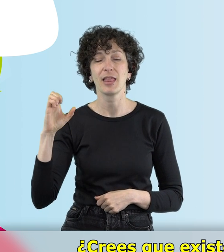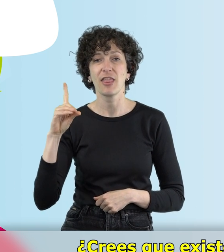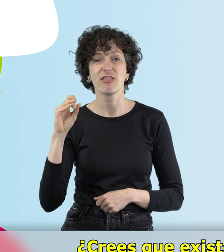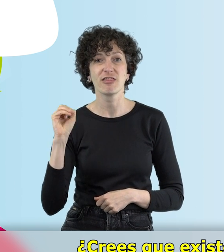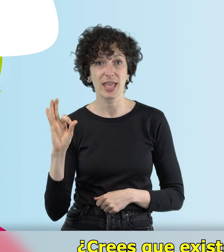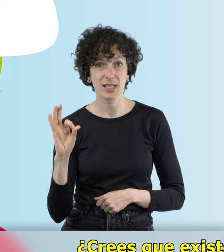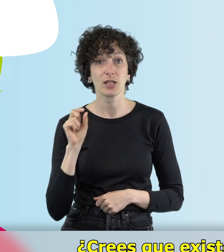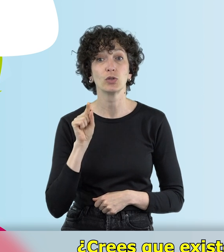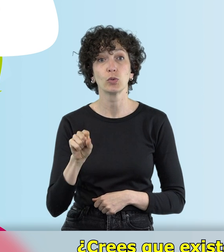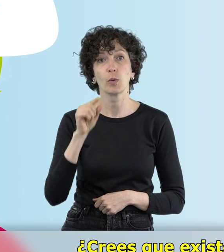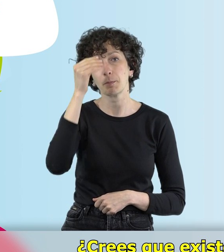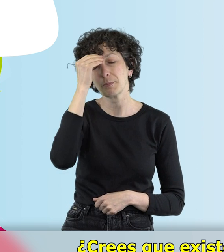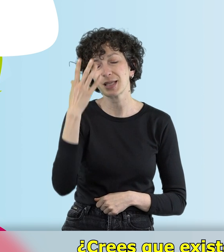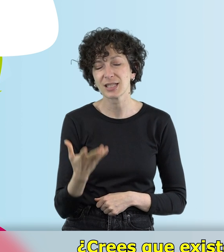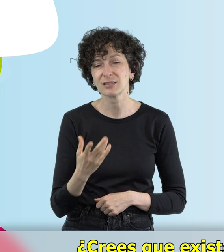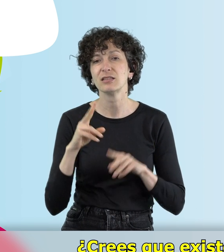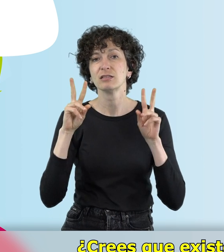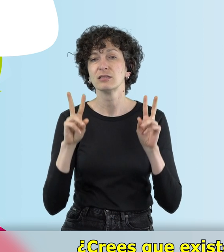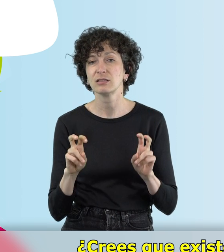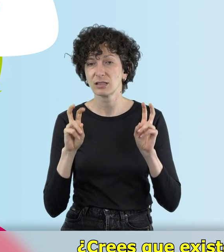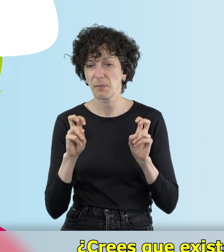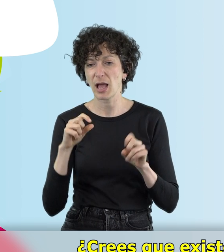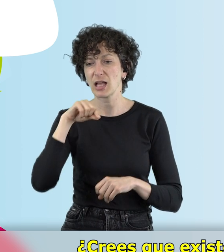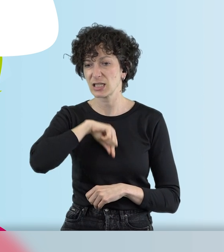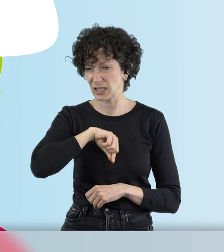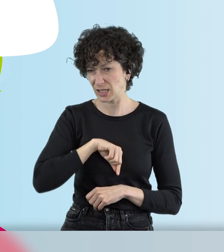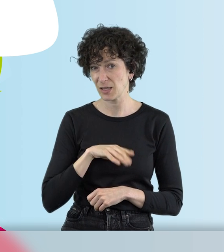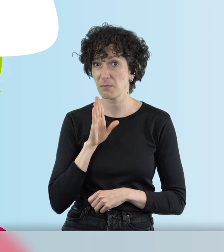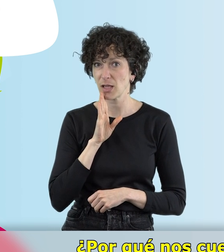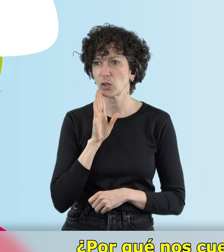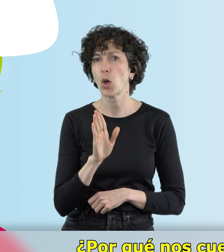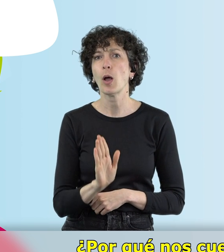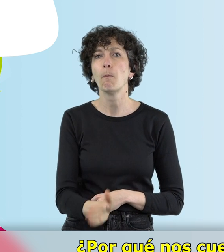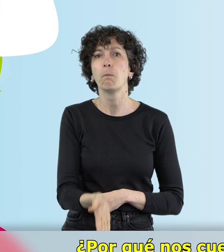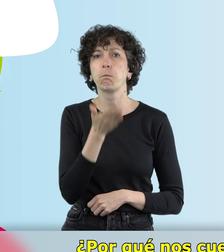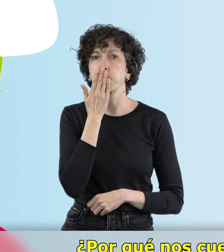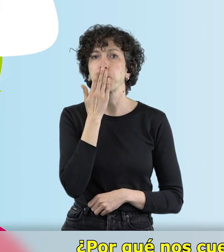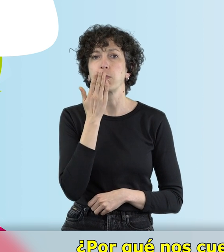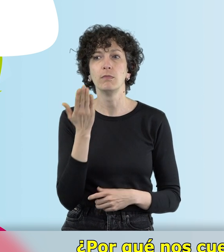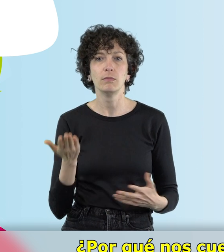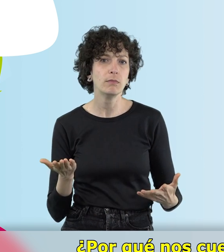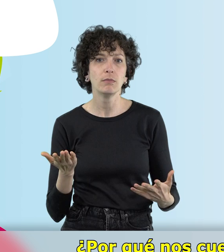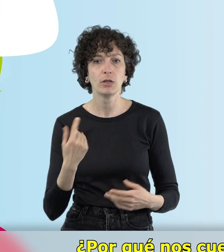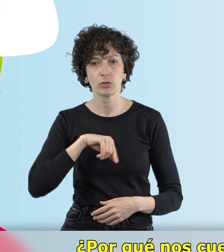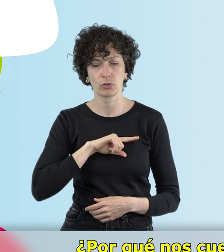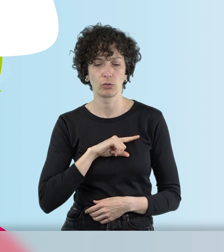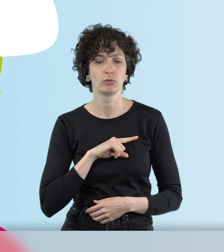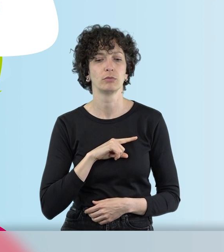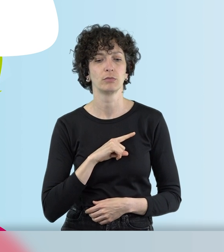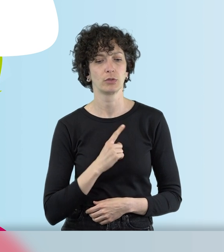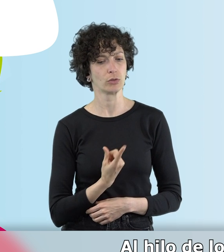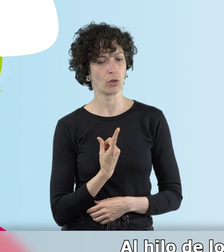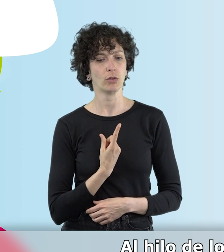¿Crees que existe un tabú acerca de este sentimiento? ¿Por qué nos cuesta tanto admitir que estamos